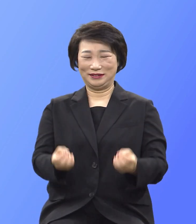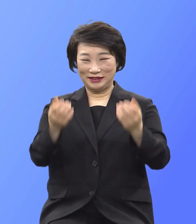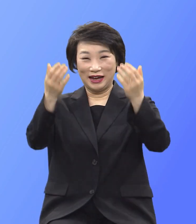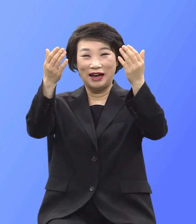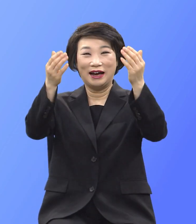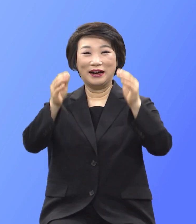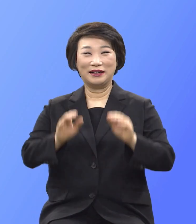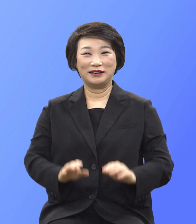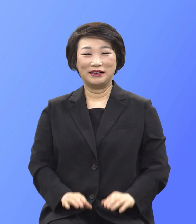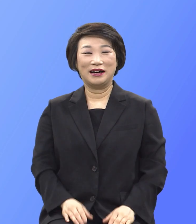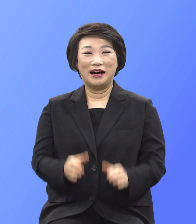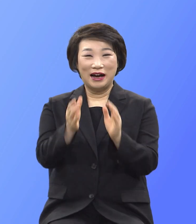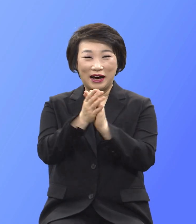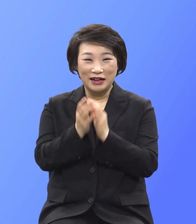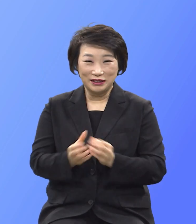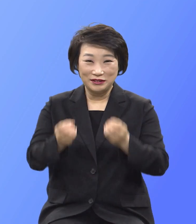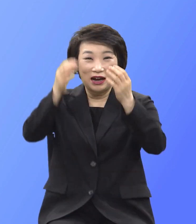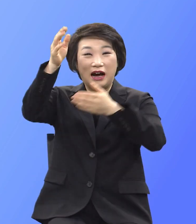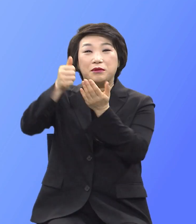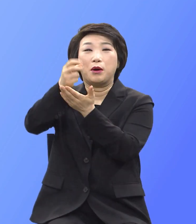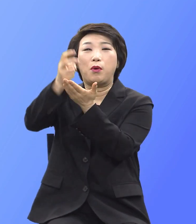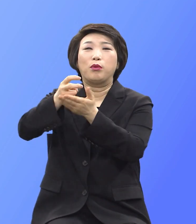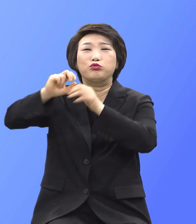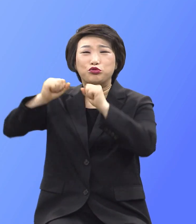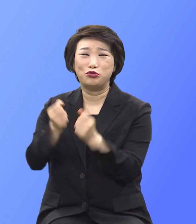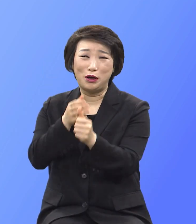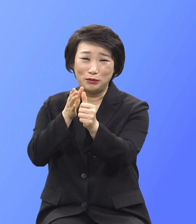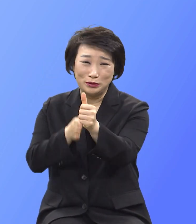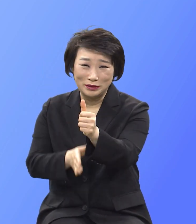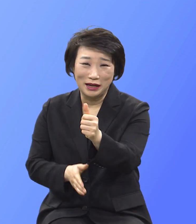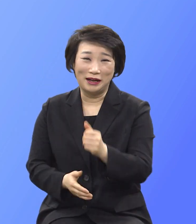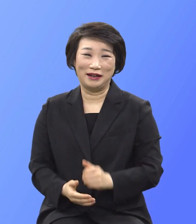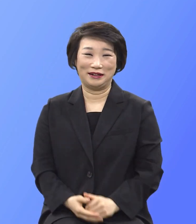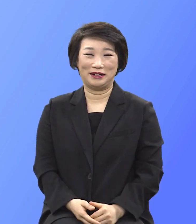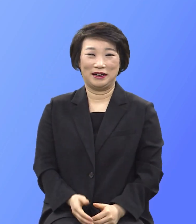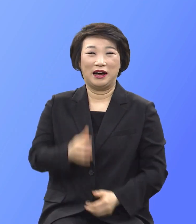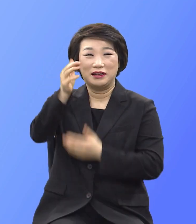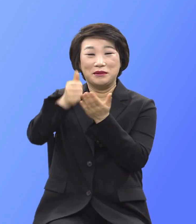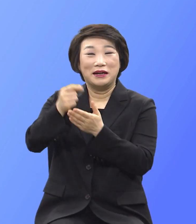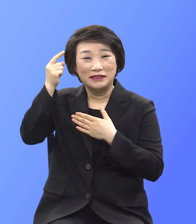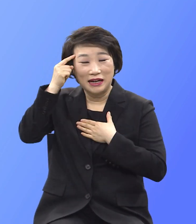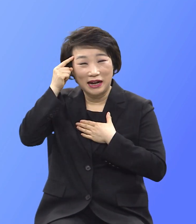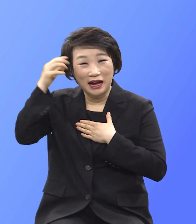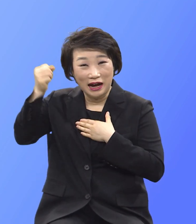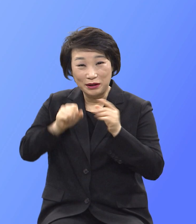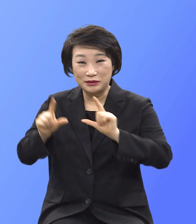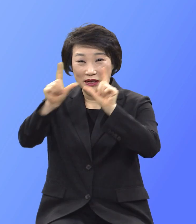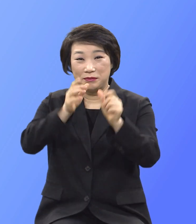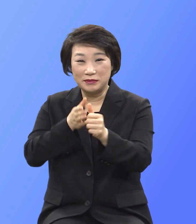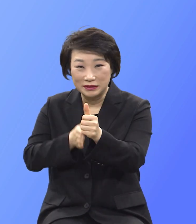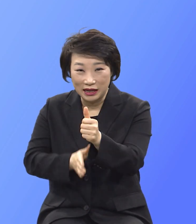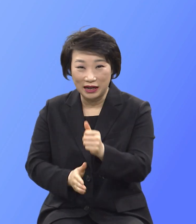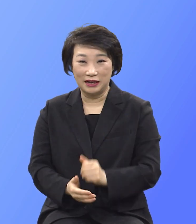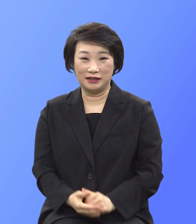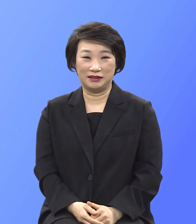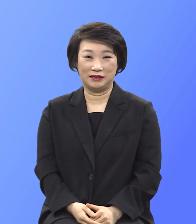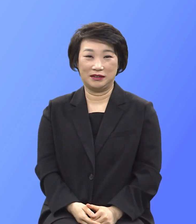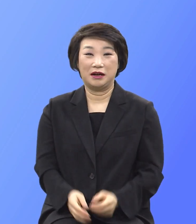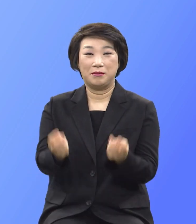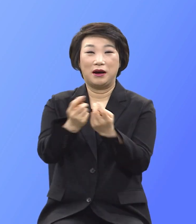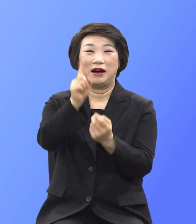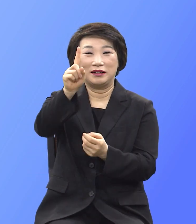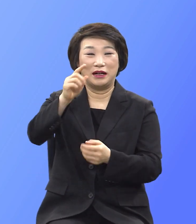할렐루야. 하나님의 법에 굴복하자 이 말입니다. 하나님의 생각으로 살자 이 말입니다.